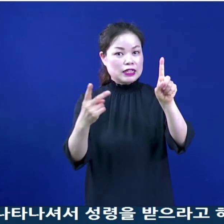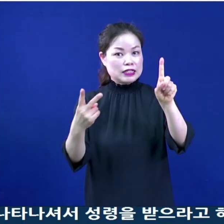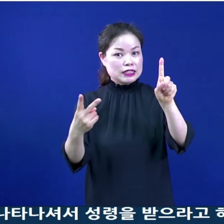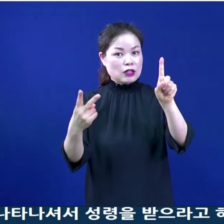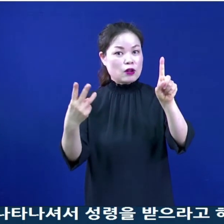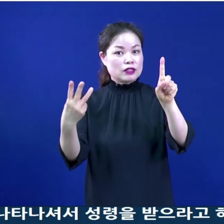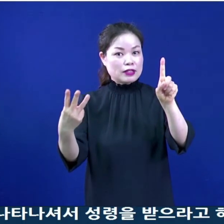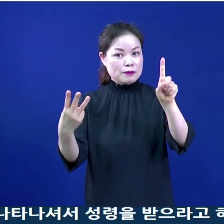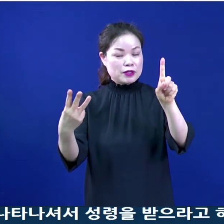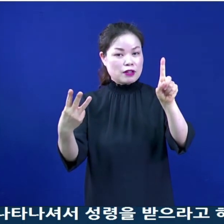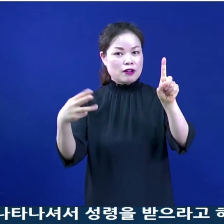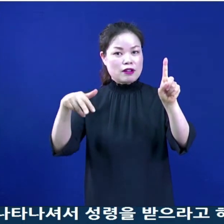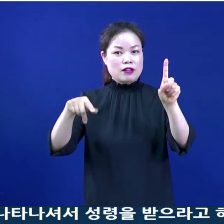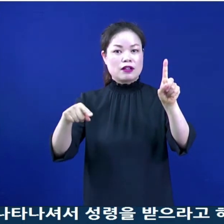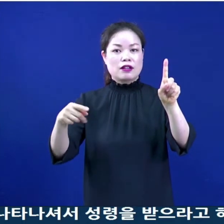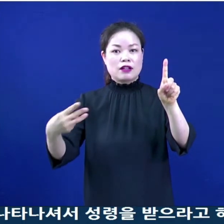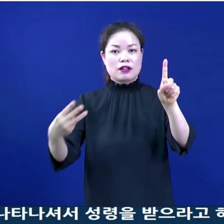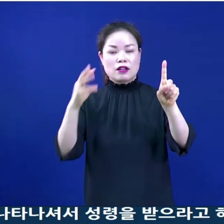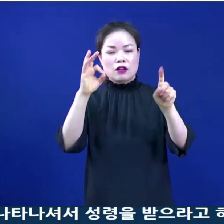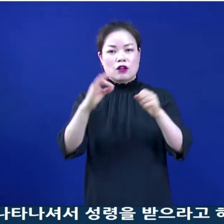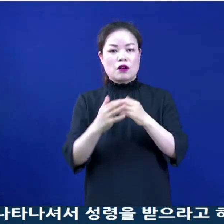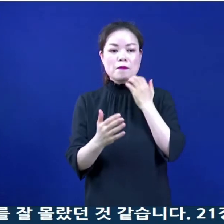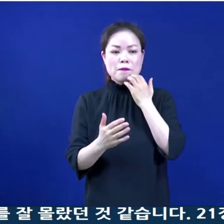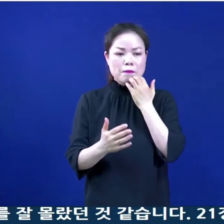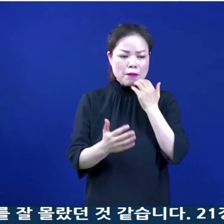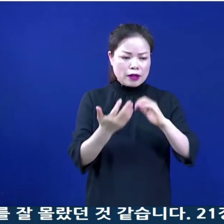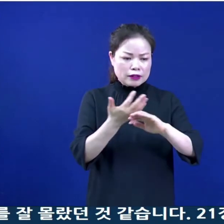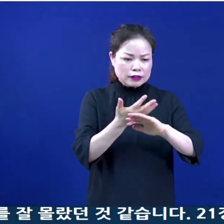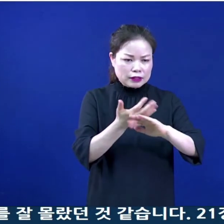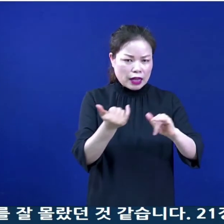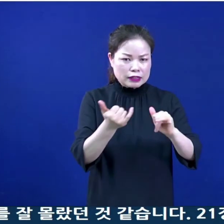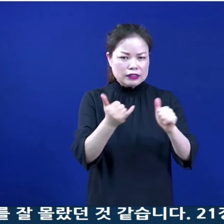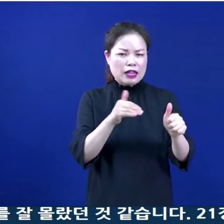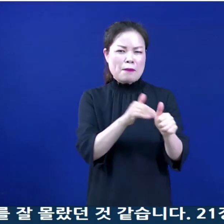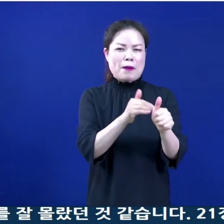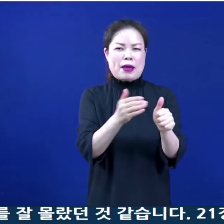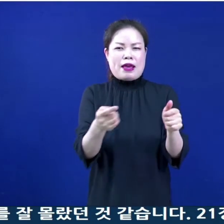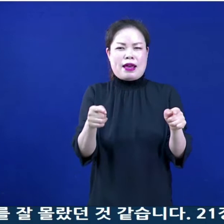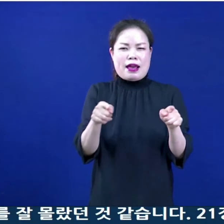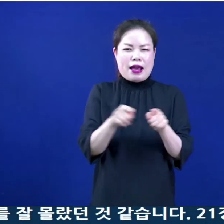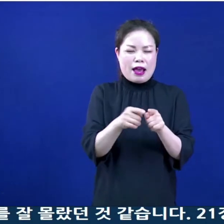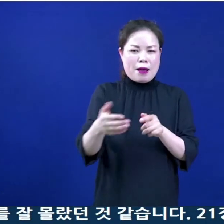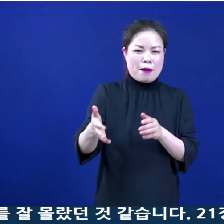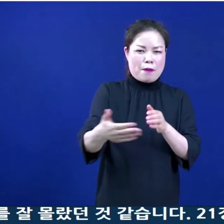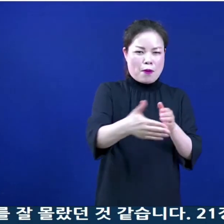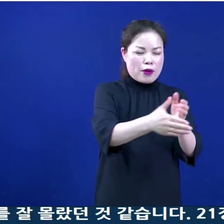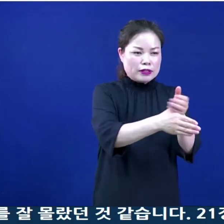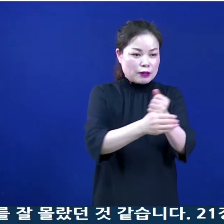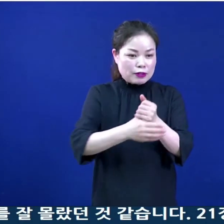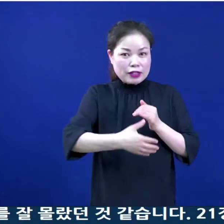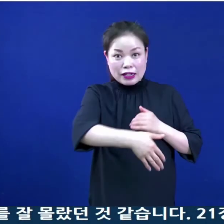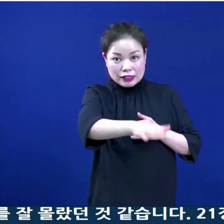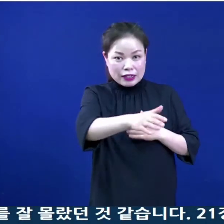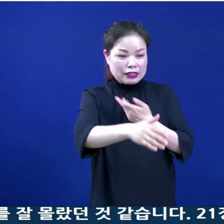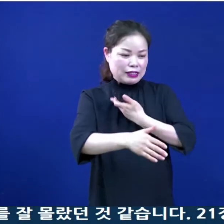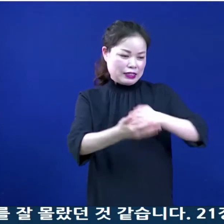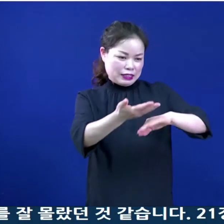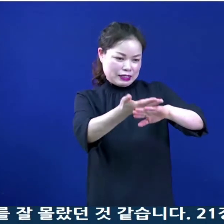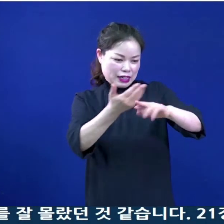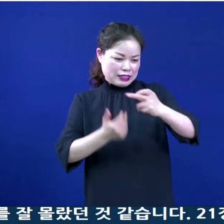2절, 3절을 보면 베드로가 다른 제자들을 선동해서 고기 잡으러 가자, 그러니까 다른